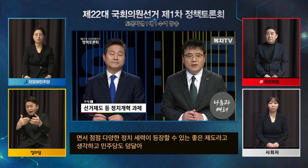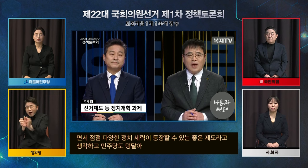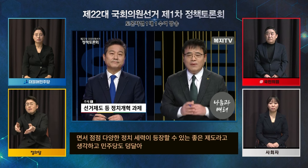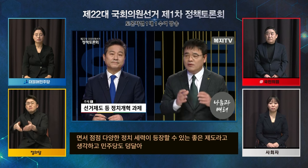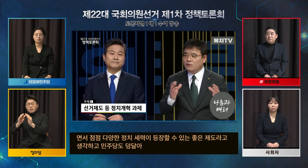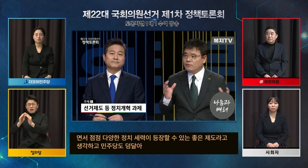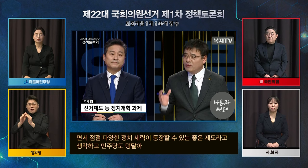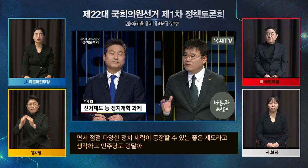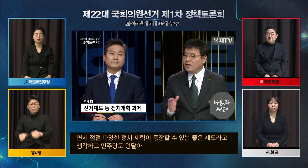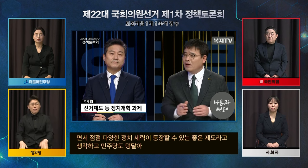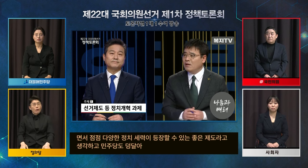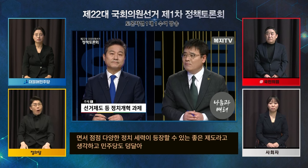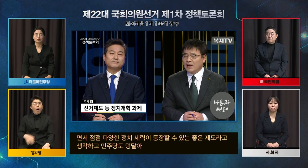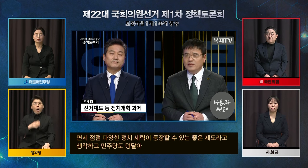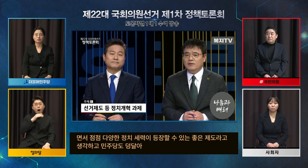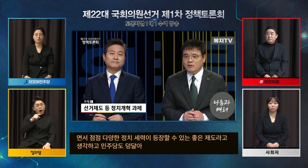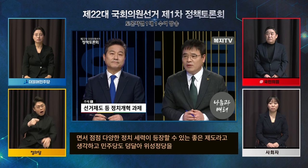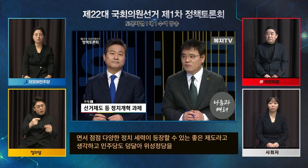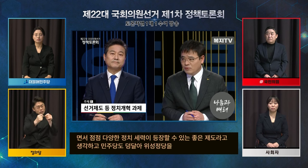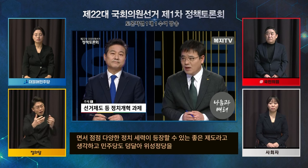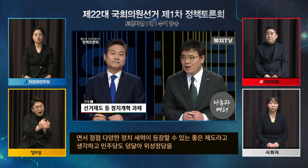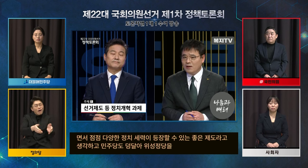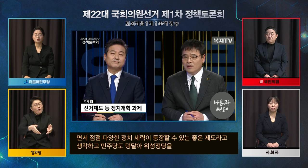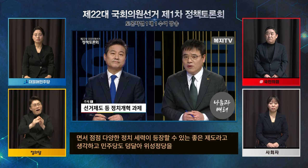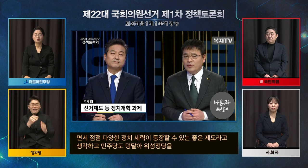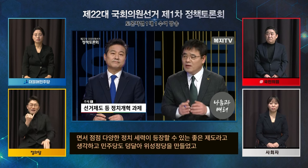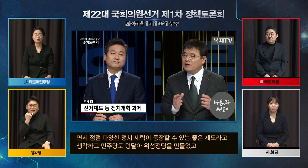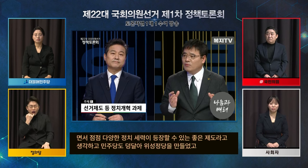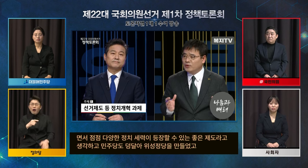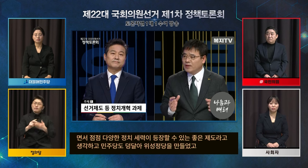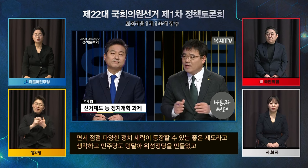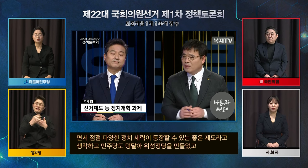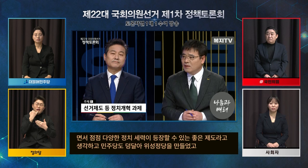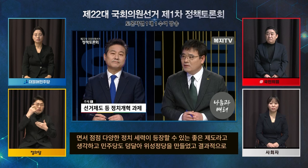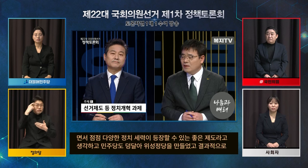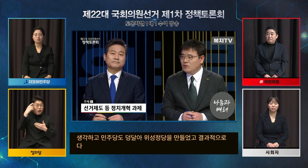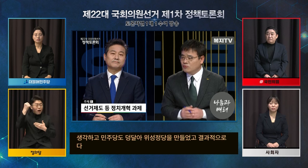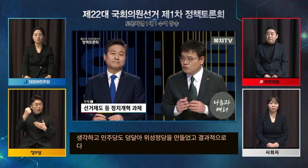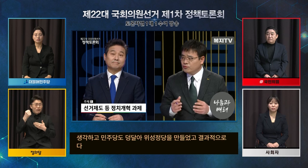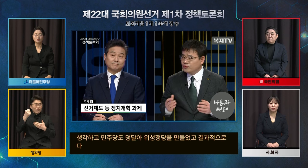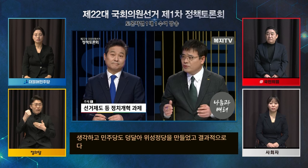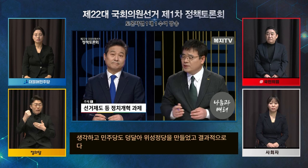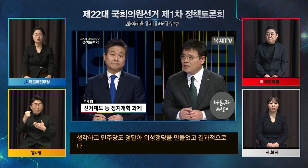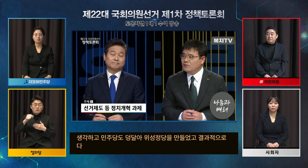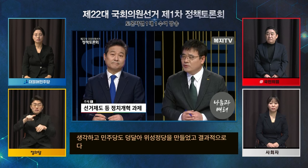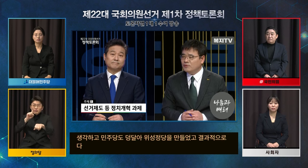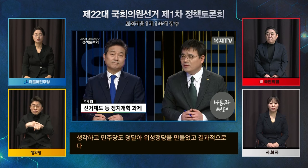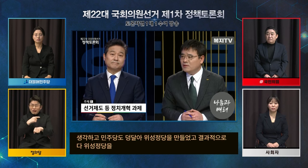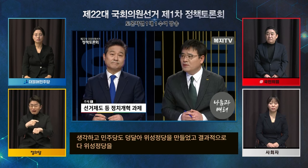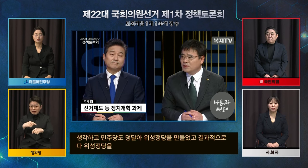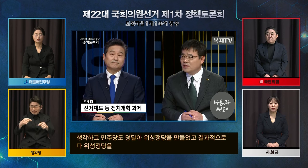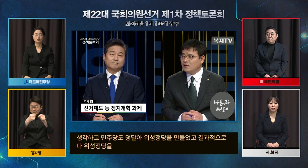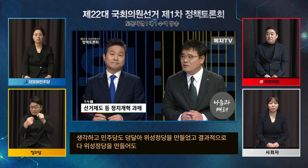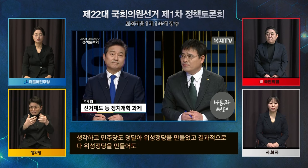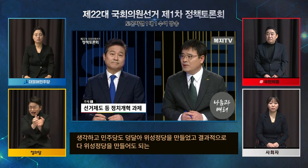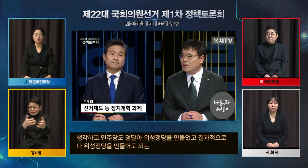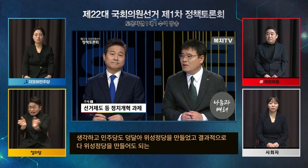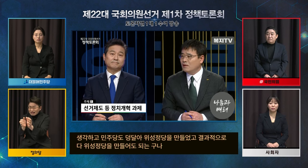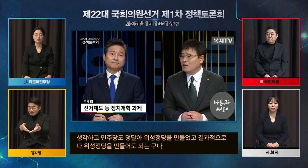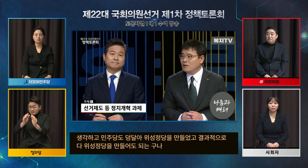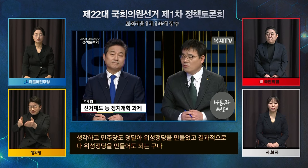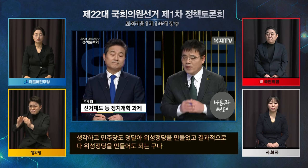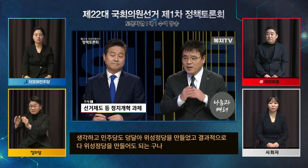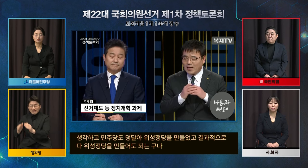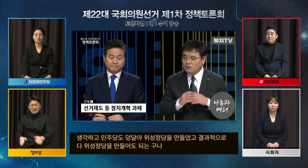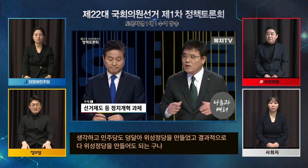위성정당 다 만들어도 되는구나, 반칙을 해도 되는구나라고 생각하다 보니까 사람들이 우후죽순 이상한 위성정당들이 등장하는 것입니다.